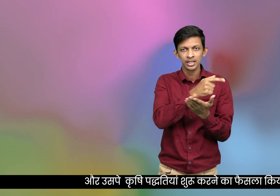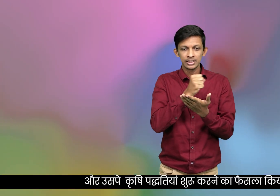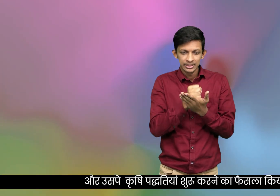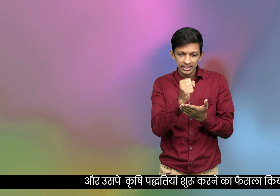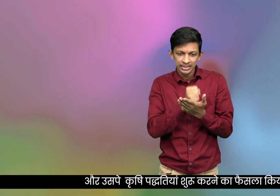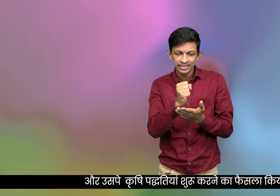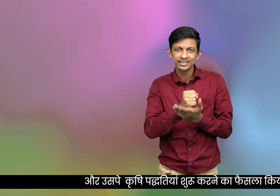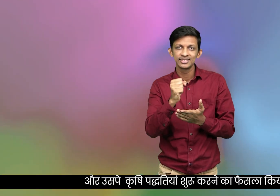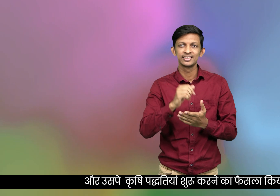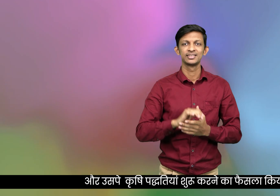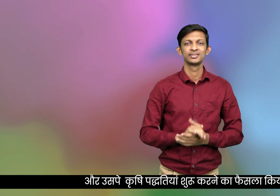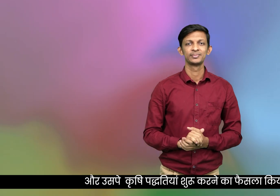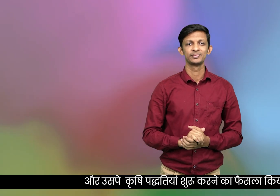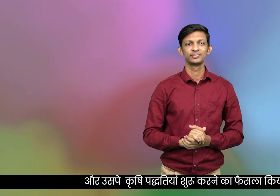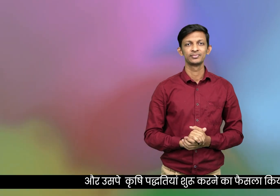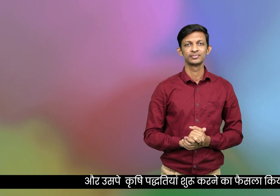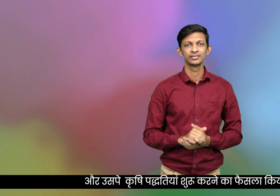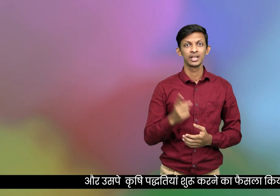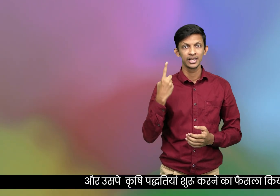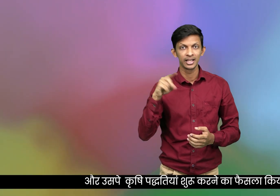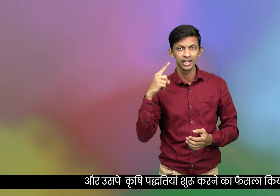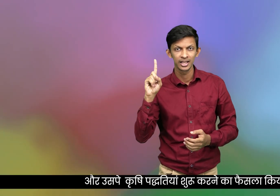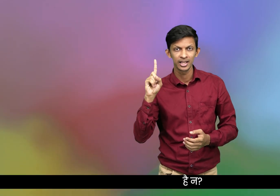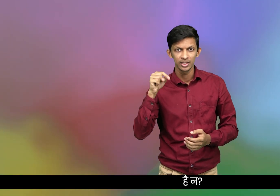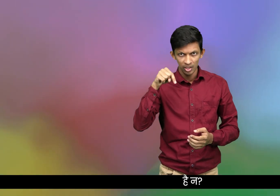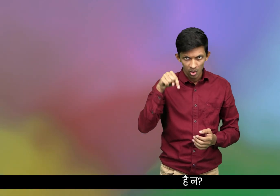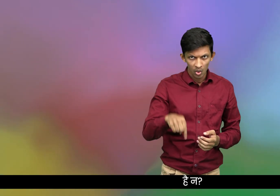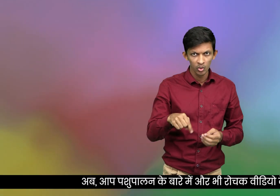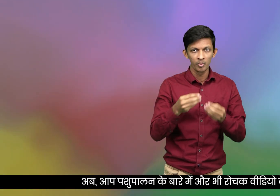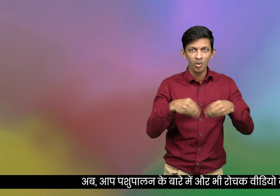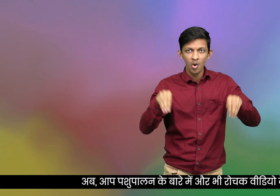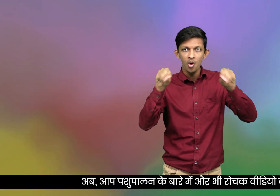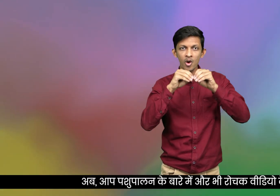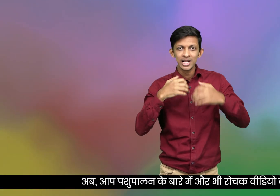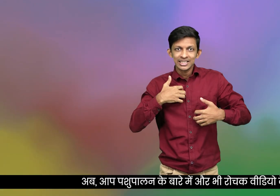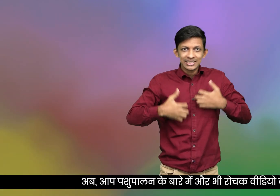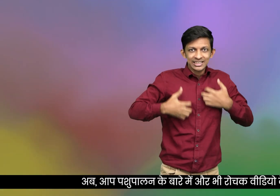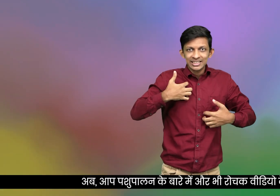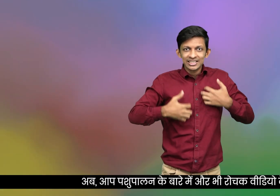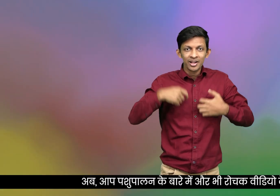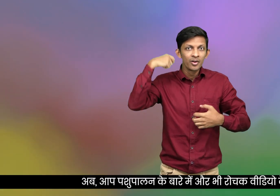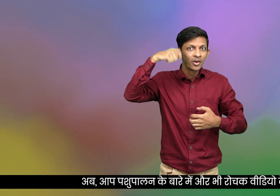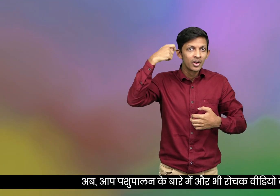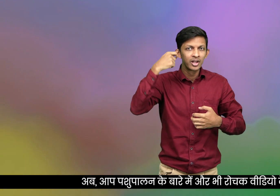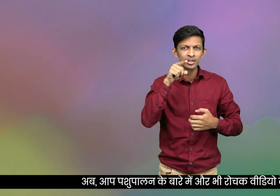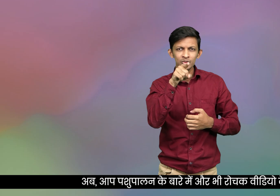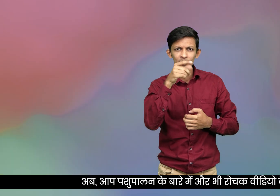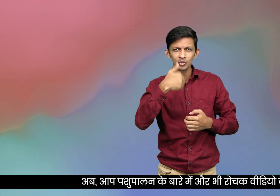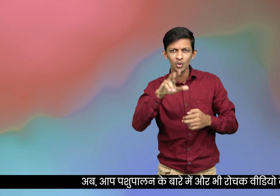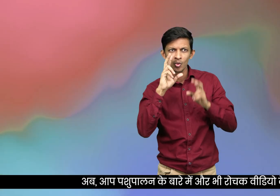कृषि पद्धतियाँ शुरू करने का फैसला किया होगा, है ना? अब आप पशुपालन के बारे में और भी रोचक वीडियो